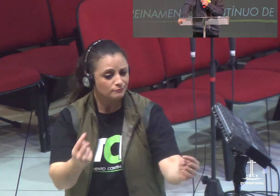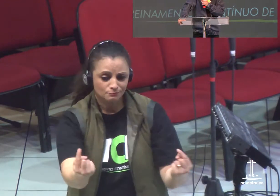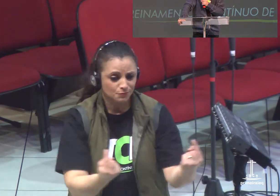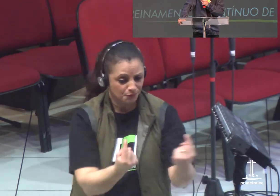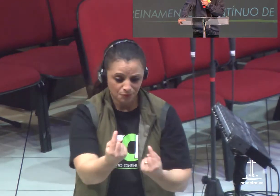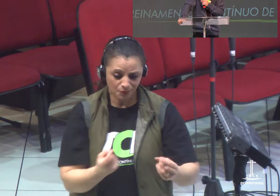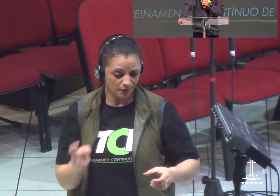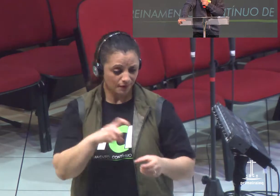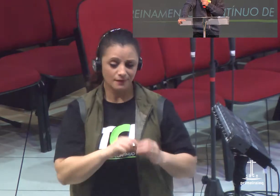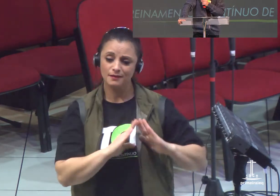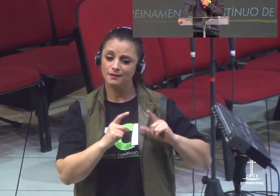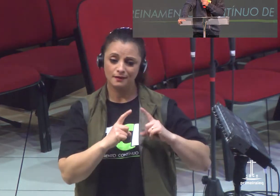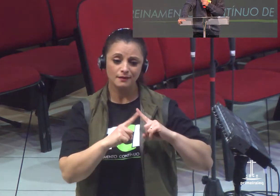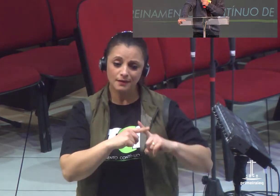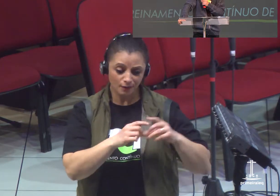é acrescentada.